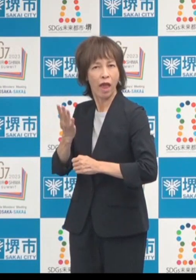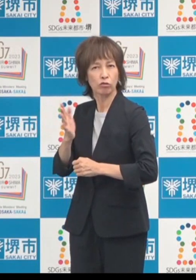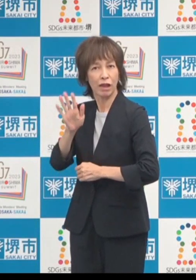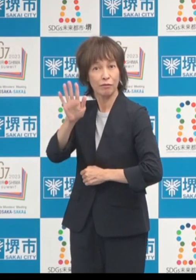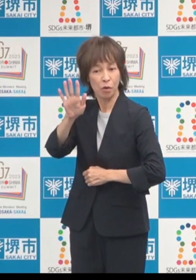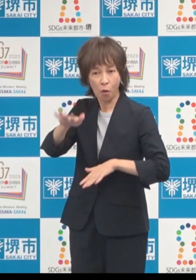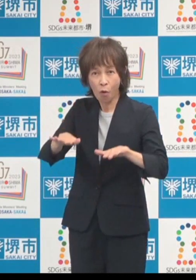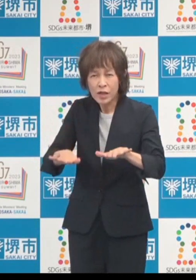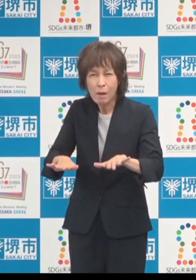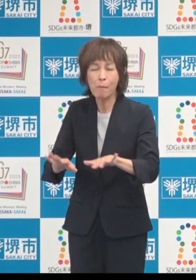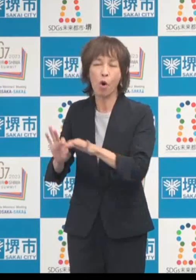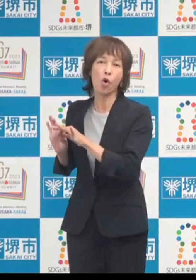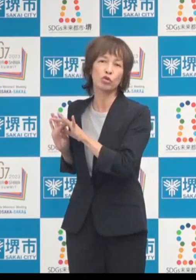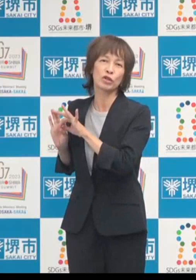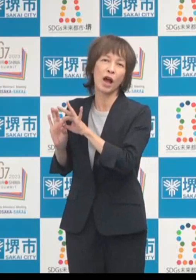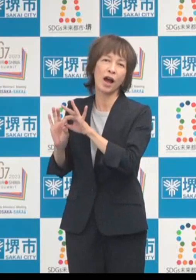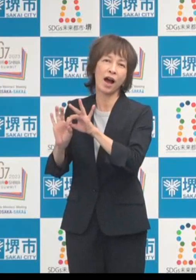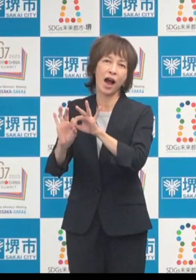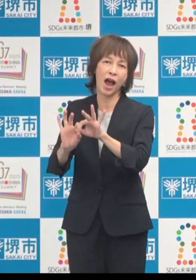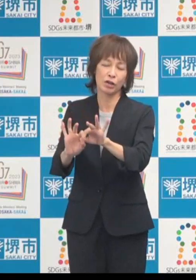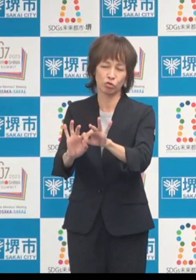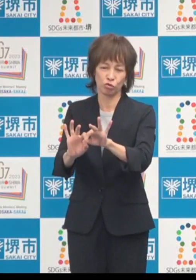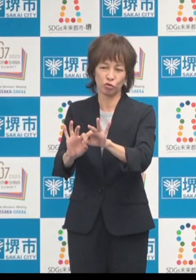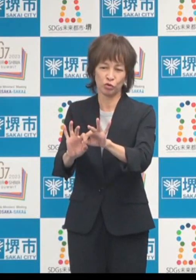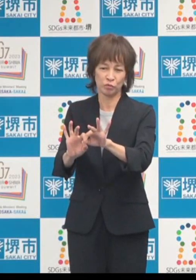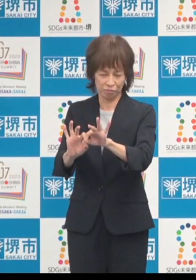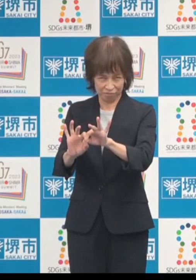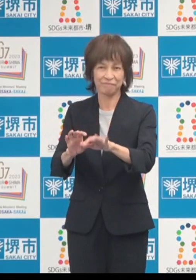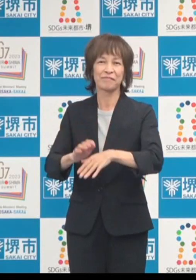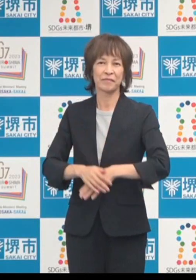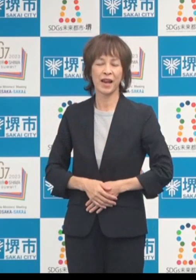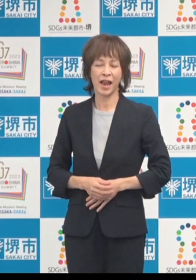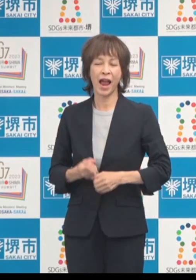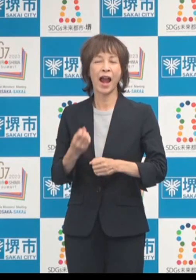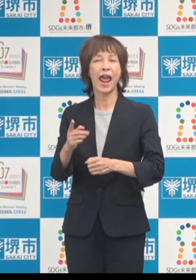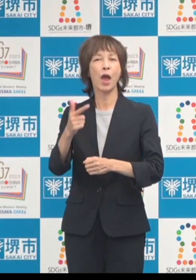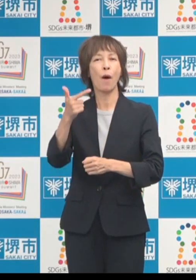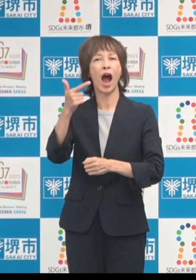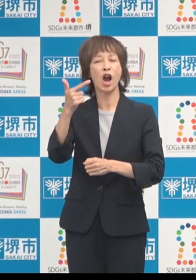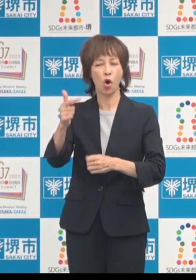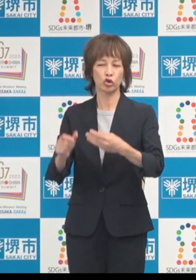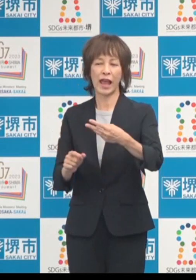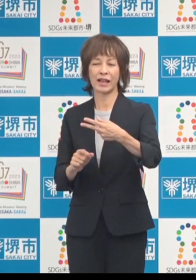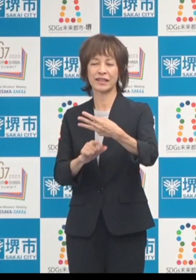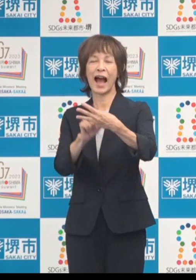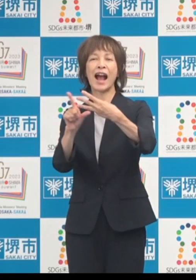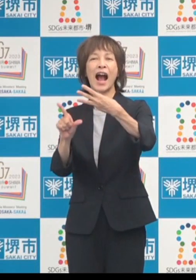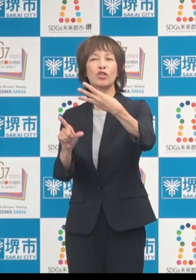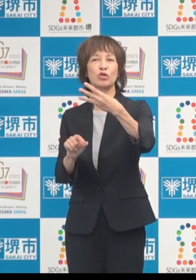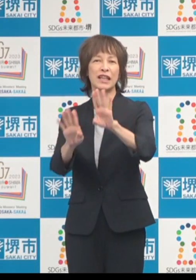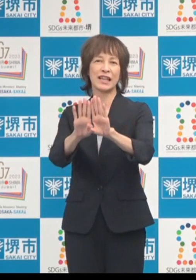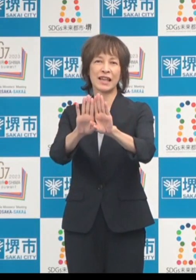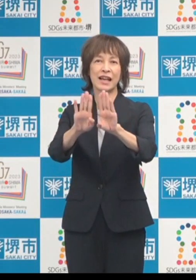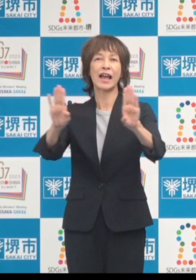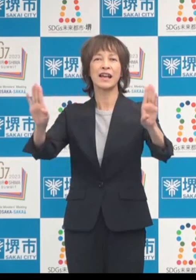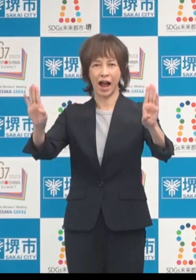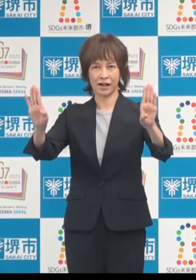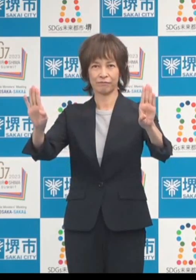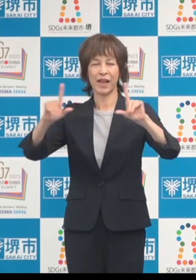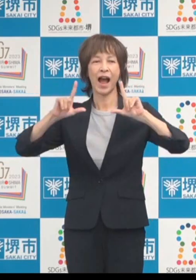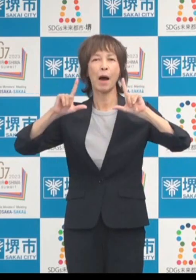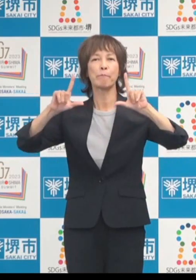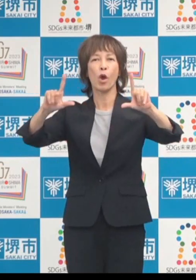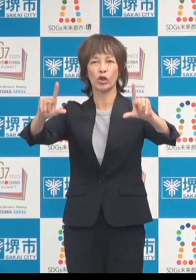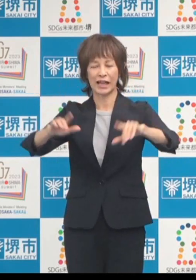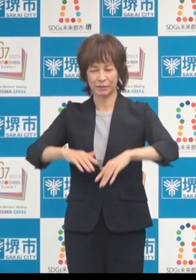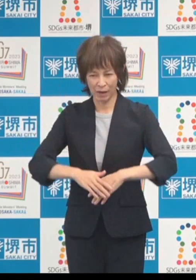鉄砲鍛冶屋式として、来年令和6年の3月3日に開館することを本日発表をいた